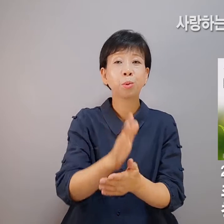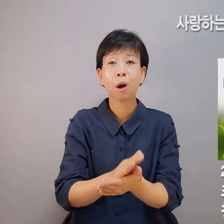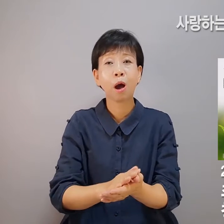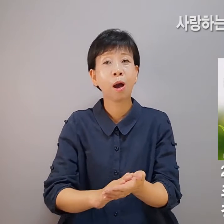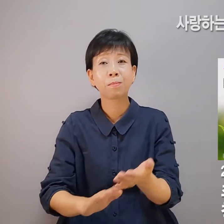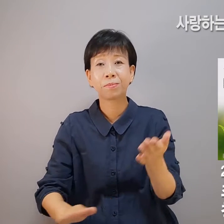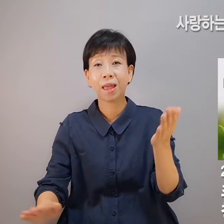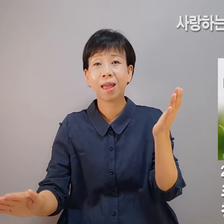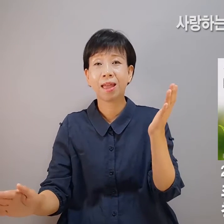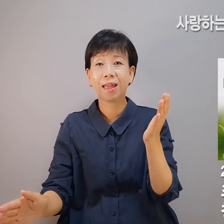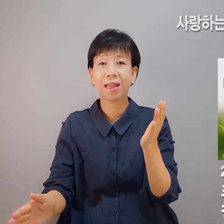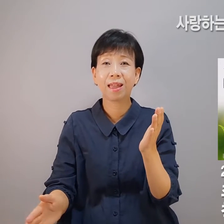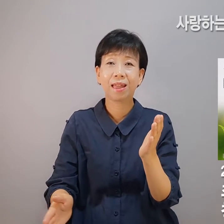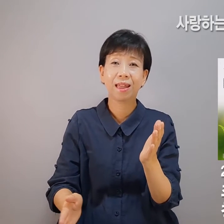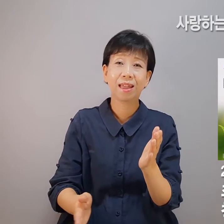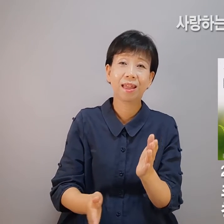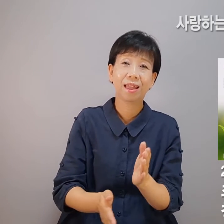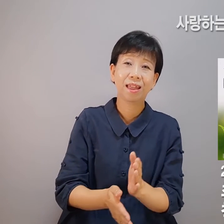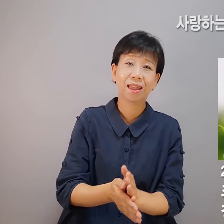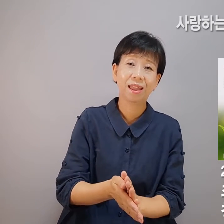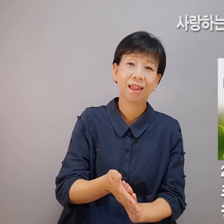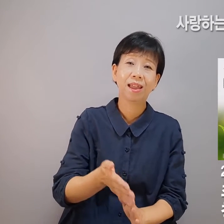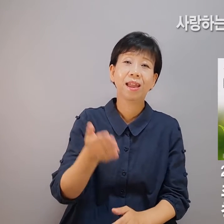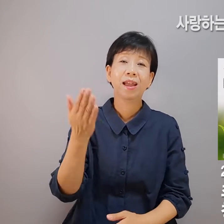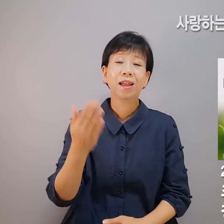말할 수 없네.